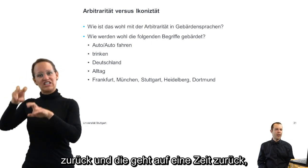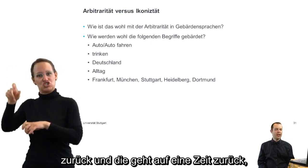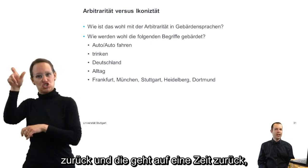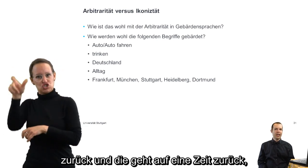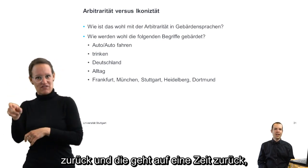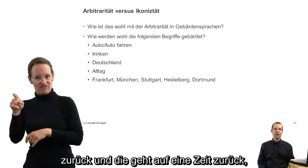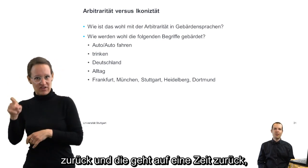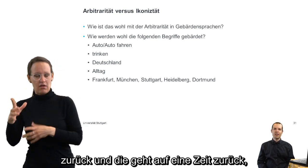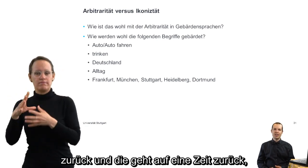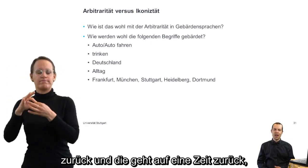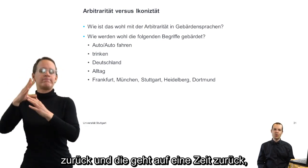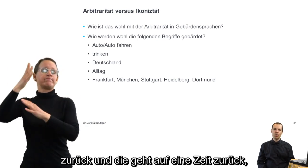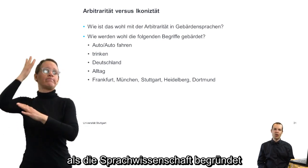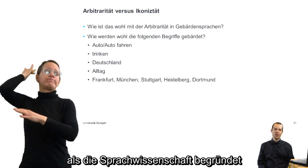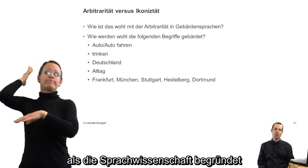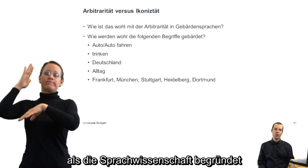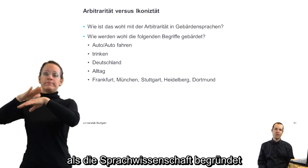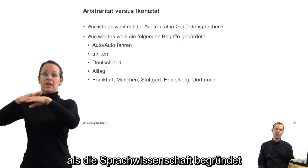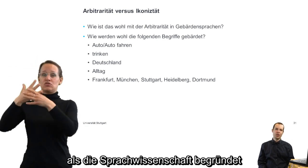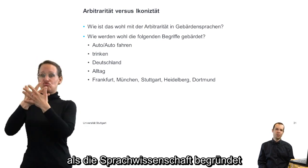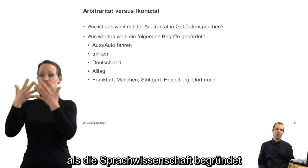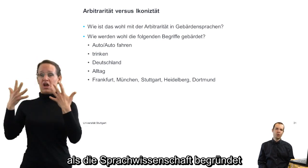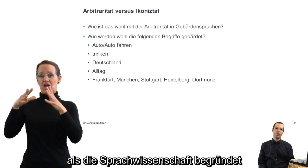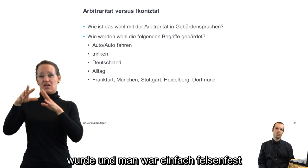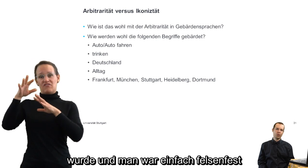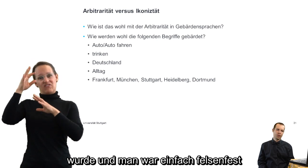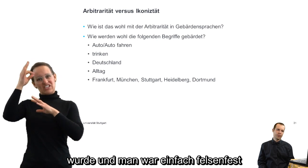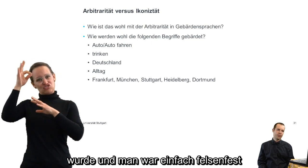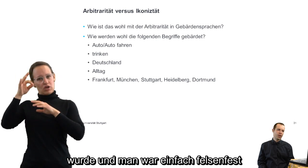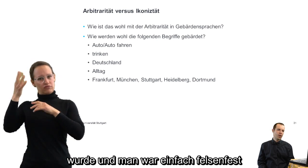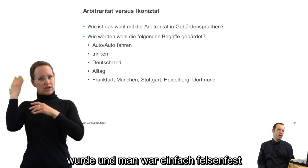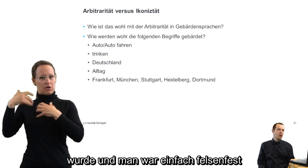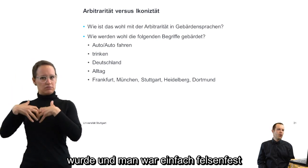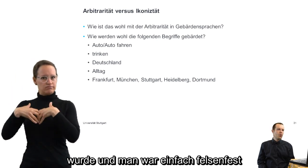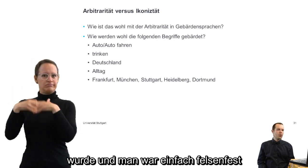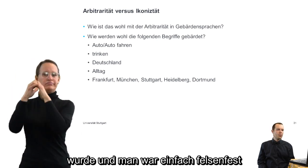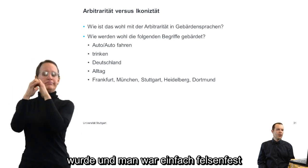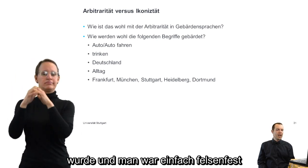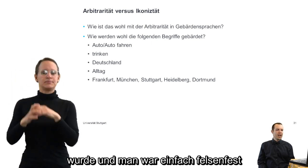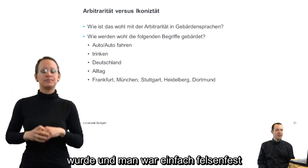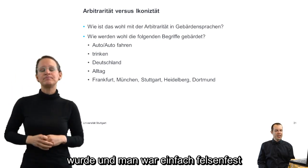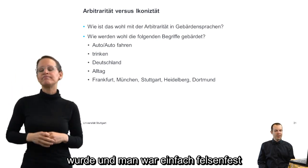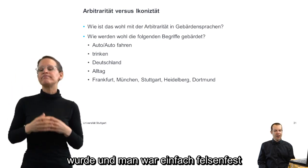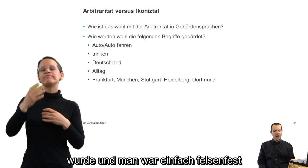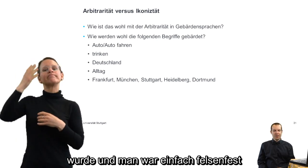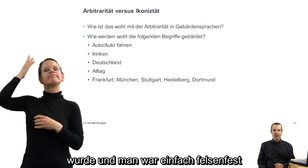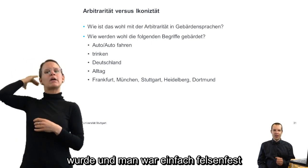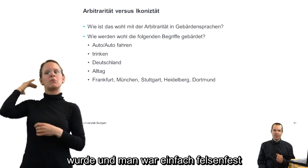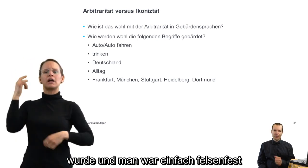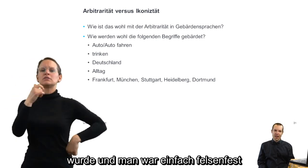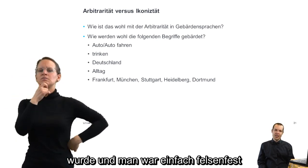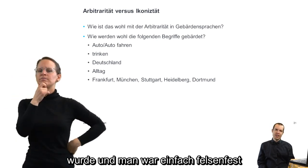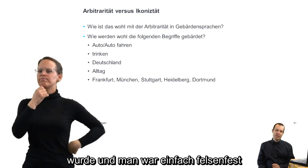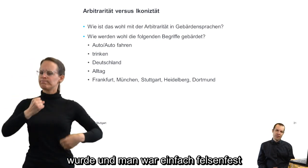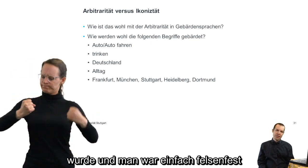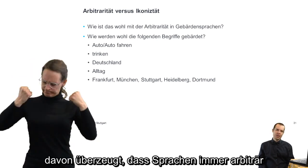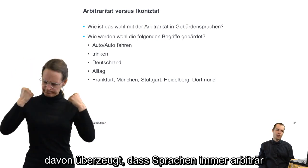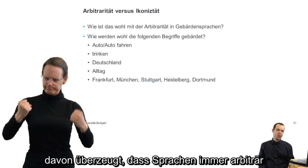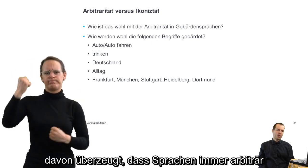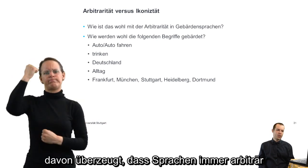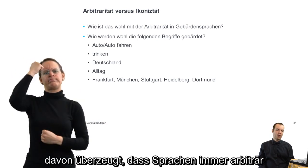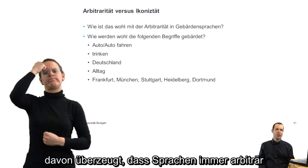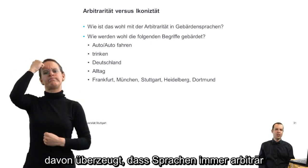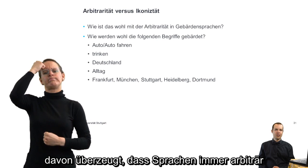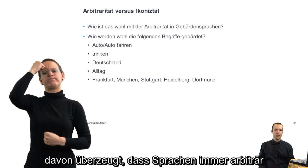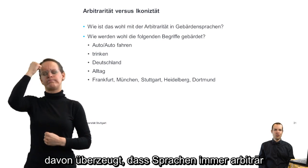geht auf eine Zeit zurück, als die Sprachwissenschaft begründet wurde. Und man war einfach felsenfest